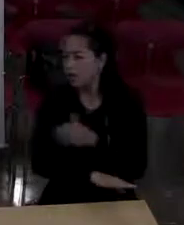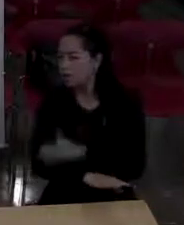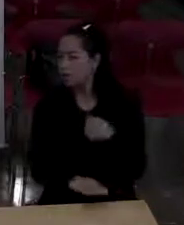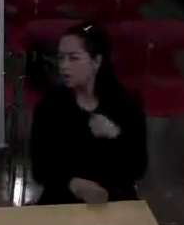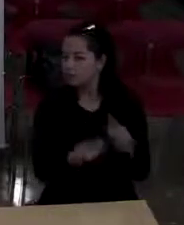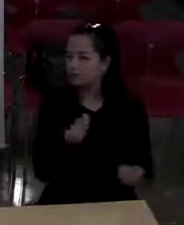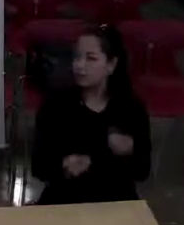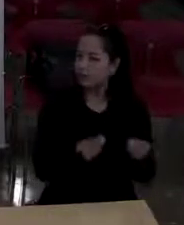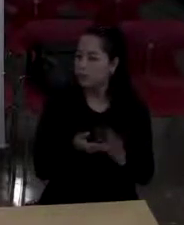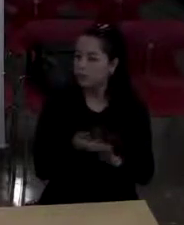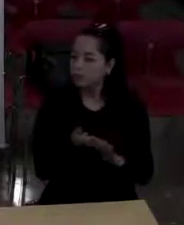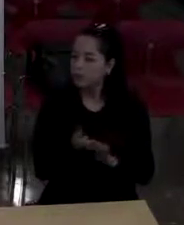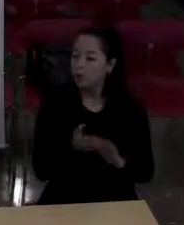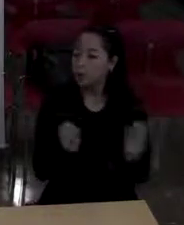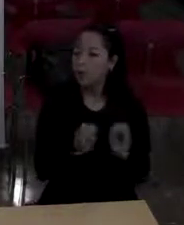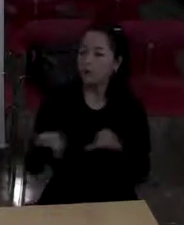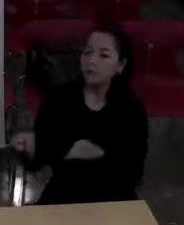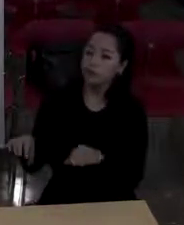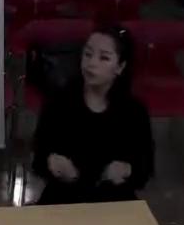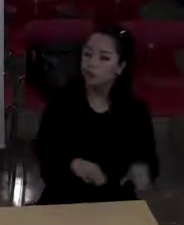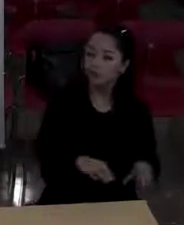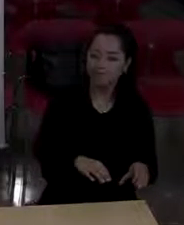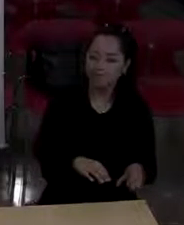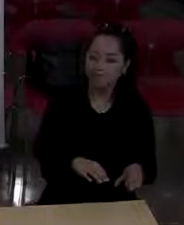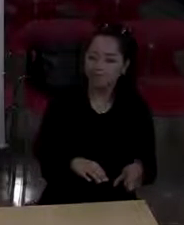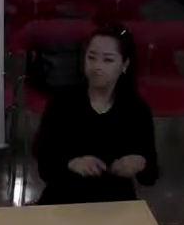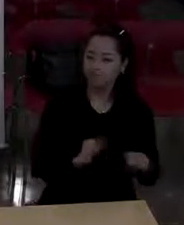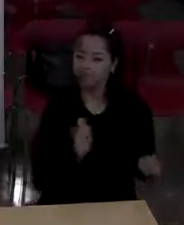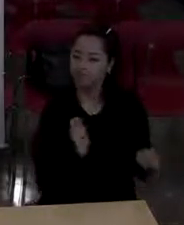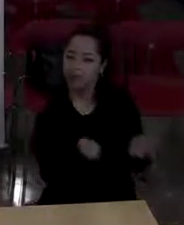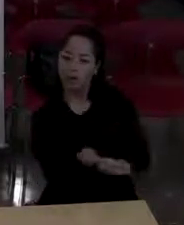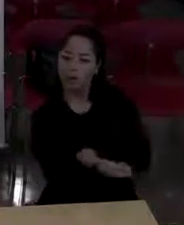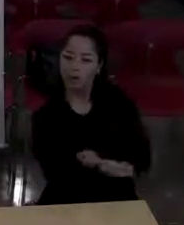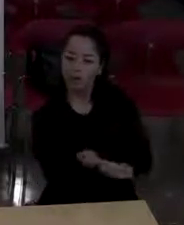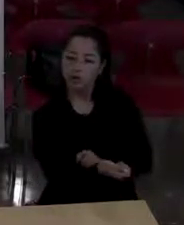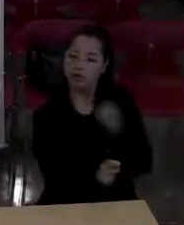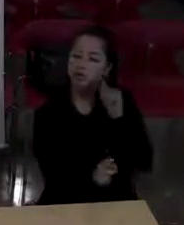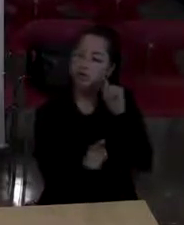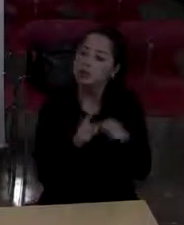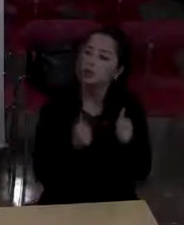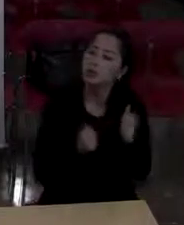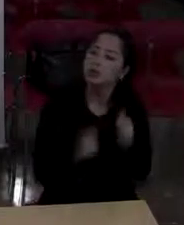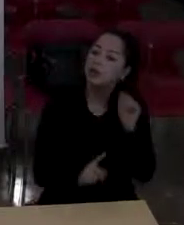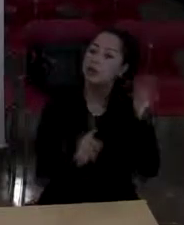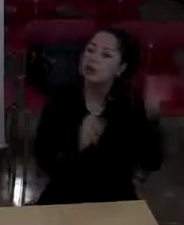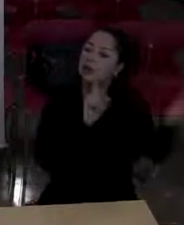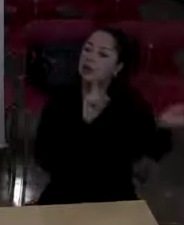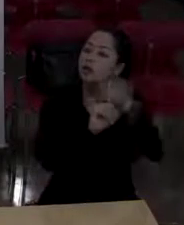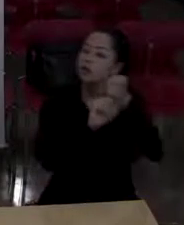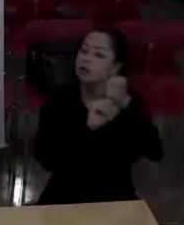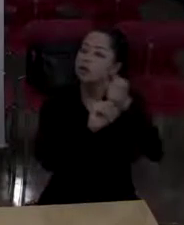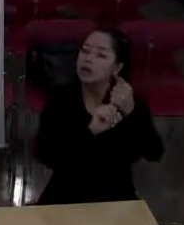actuación para saber cómo lograr del otro lo que yo realmente en el fondo pretendo.